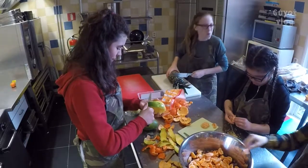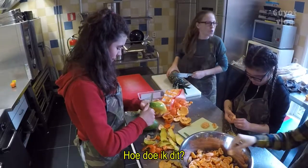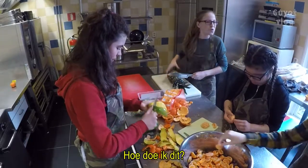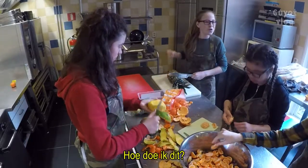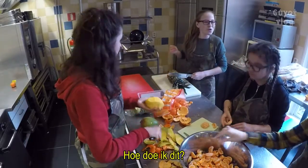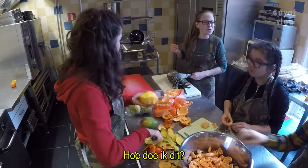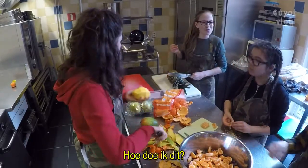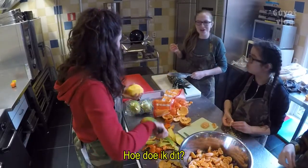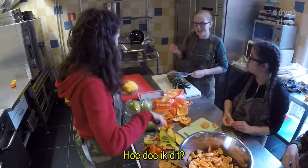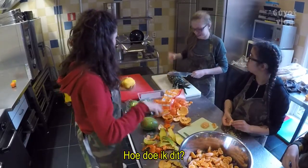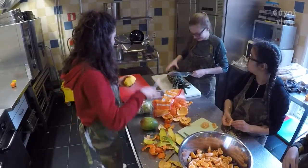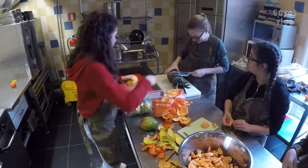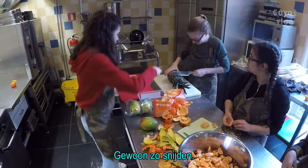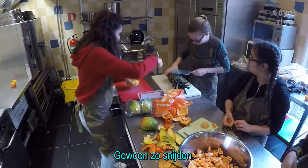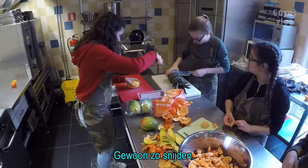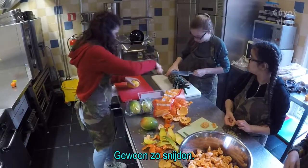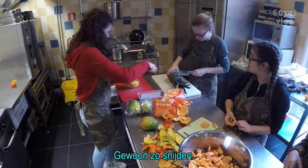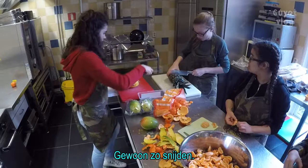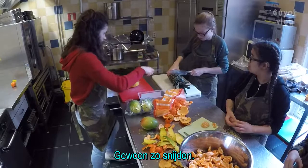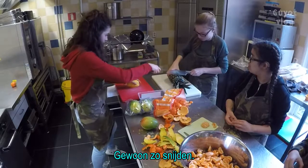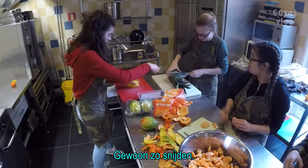Hoe doe ik dit? Gewoon zo gesneden.